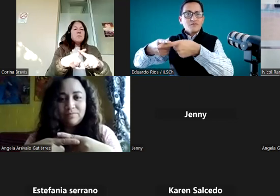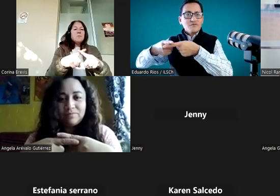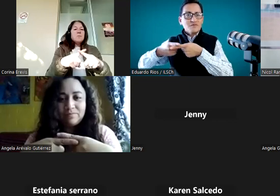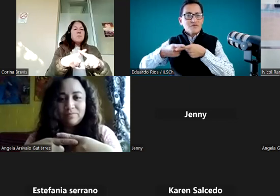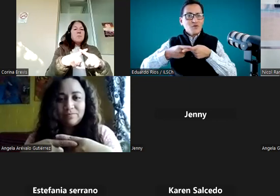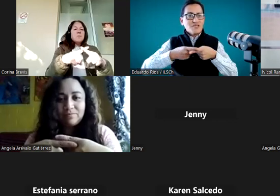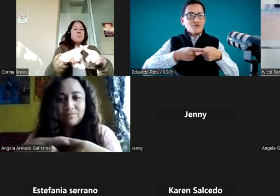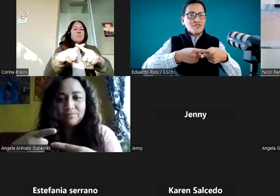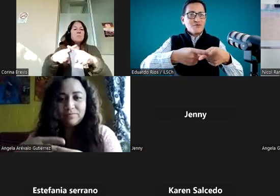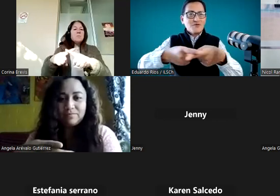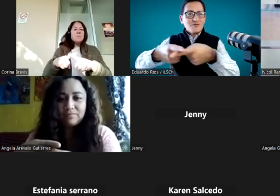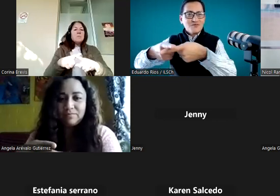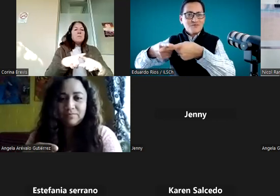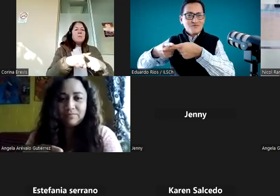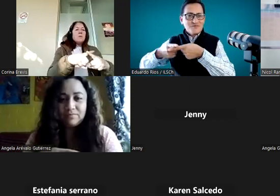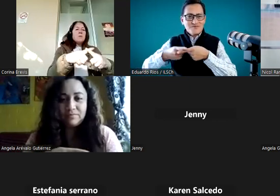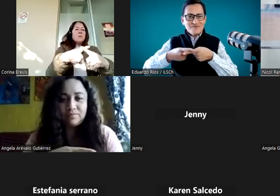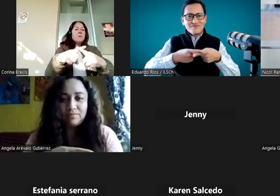movimiento, como haciendo un círculo.